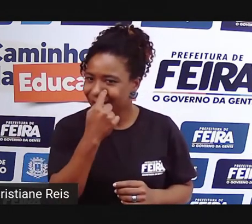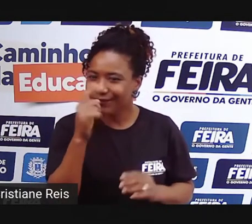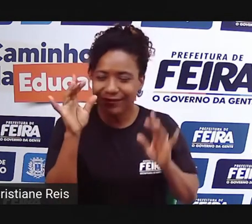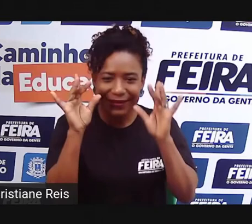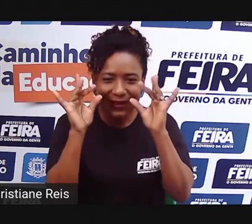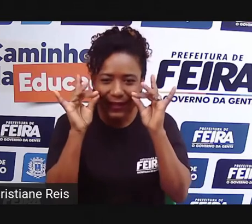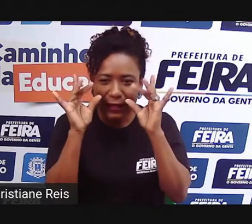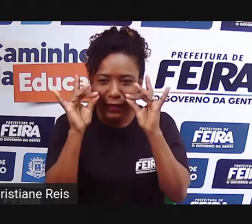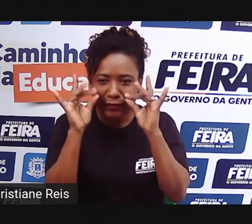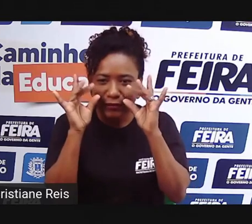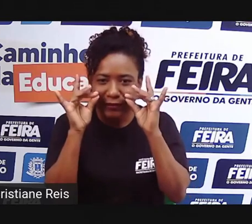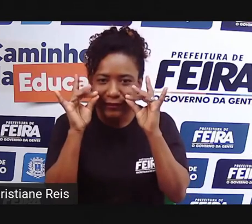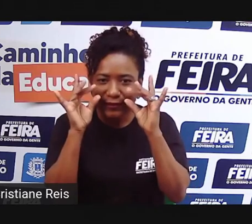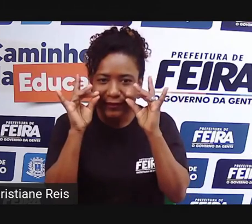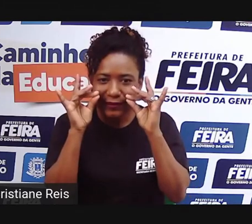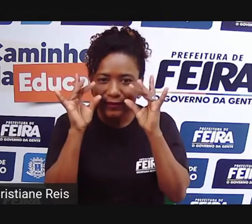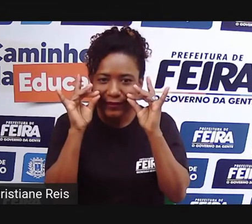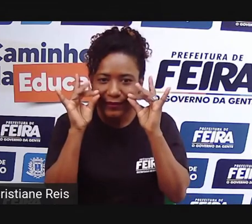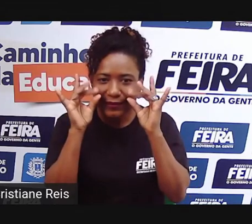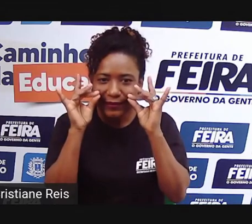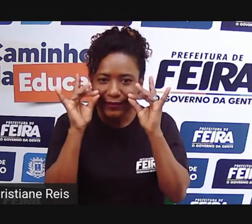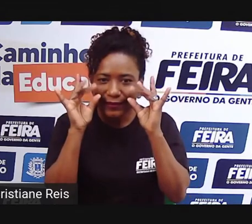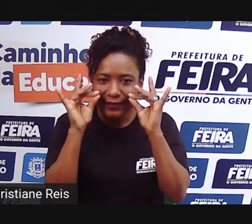nariz, a famosa...